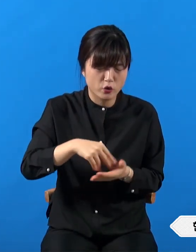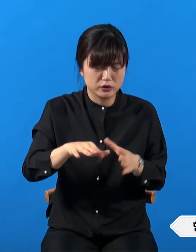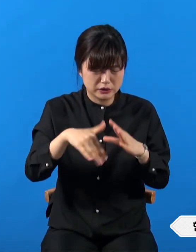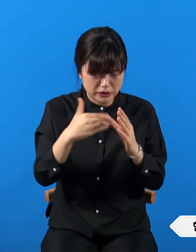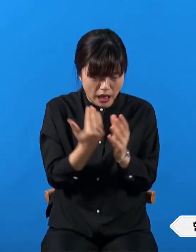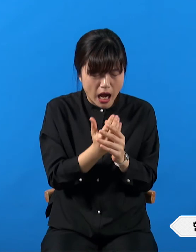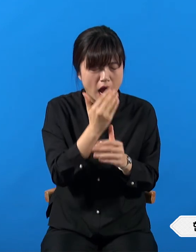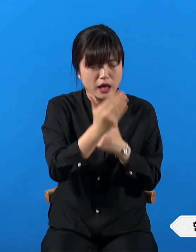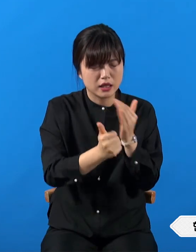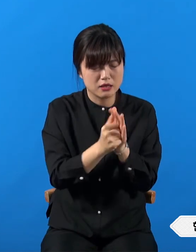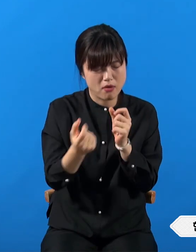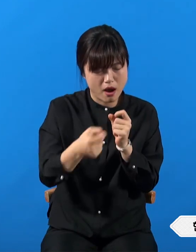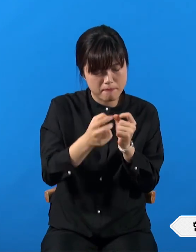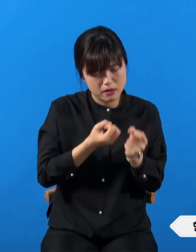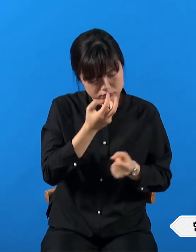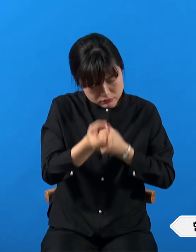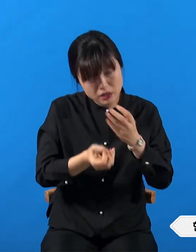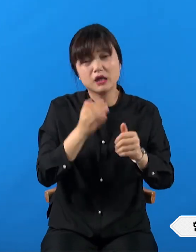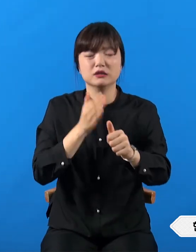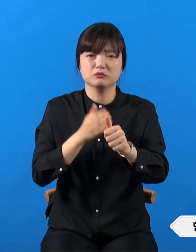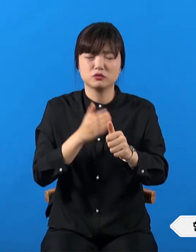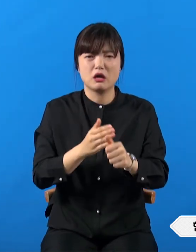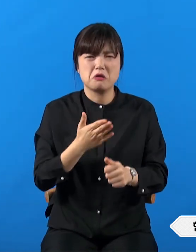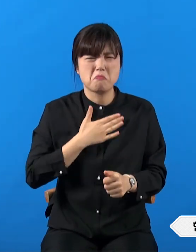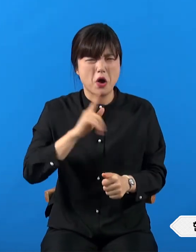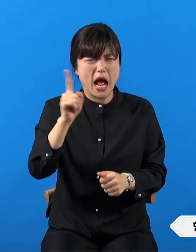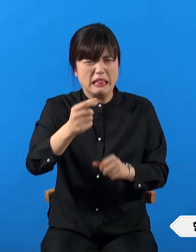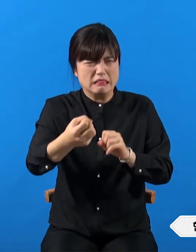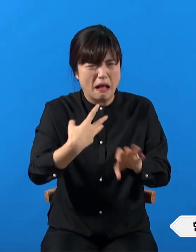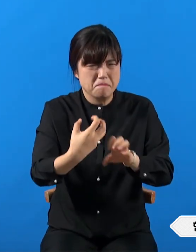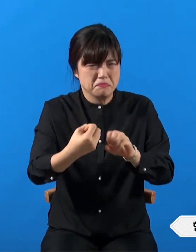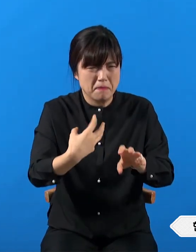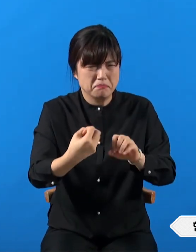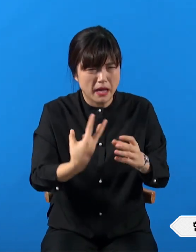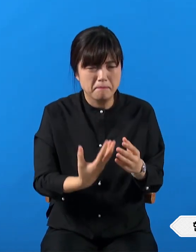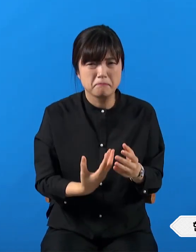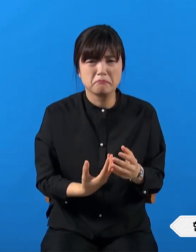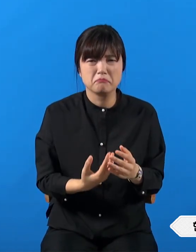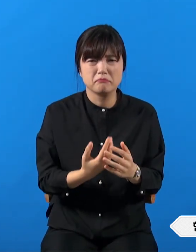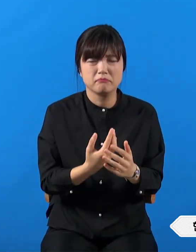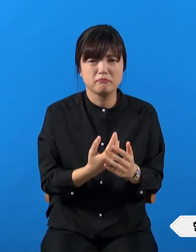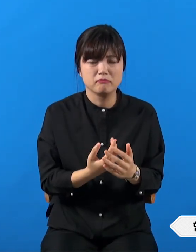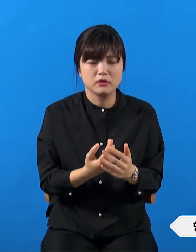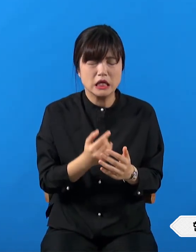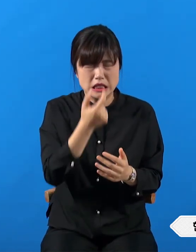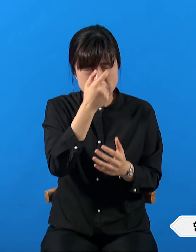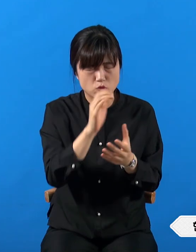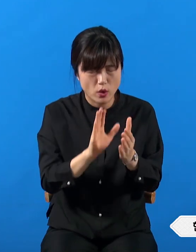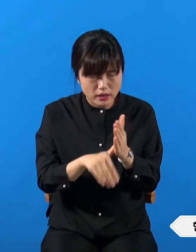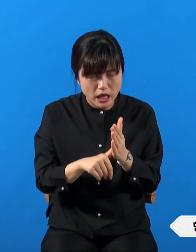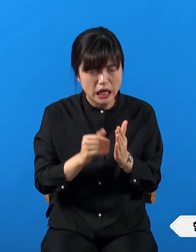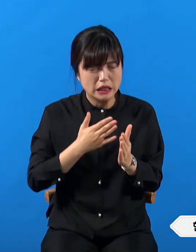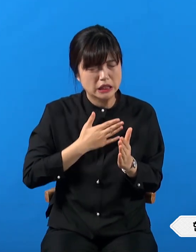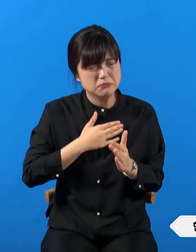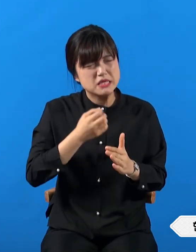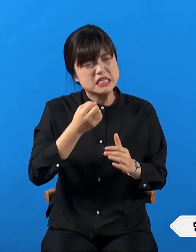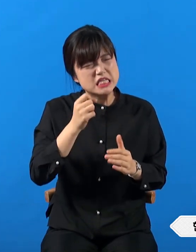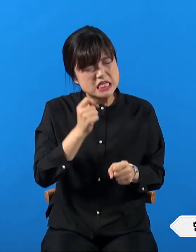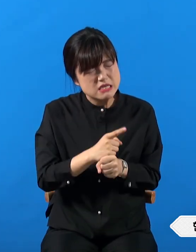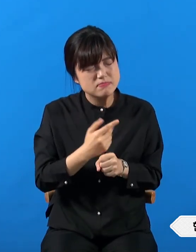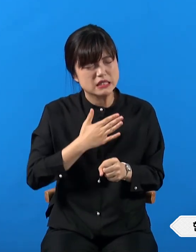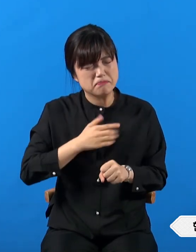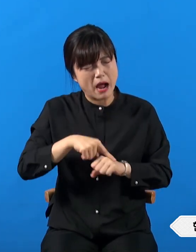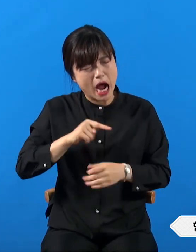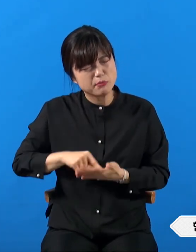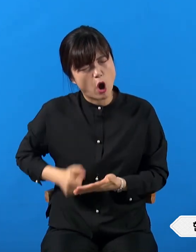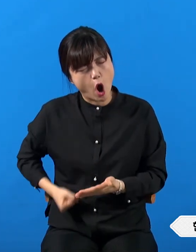아뢰십시오. 여러분이 너무 답을 제시하려고 하지 마십시오. 기도하면서 자기가 답을 다